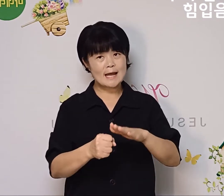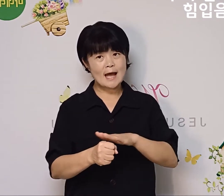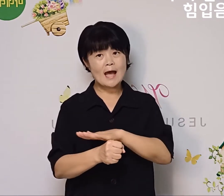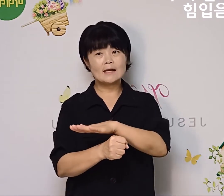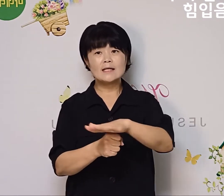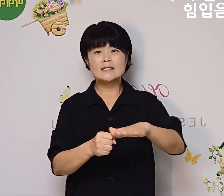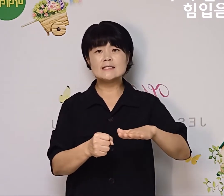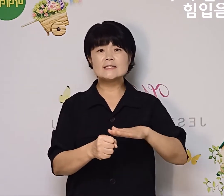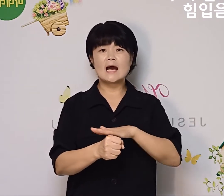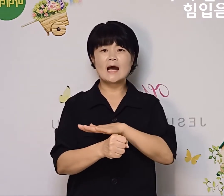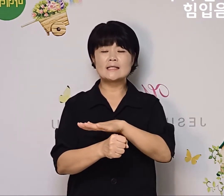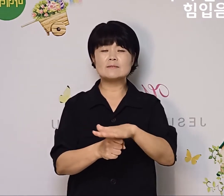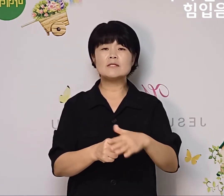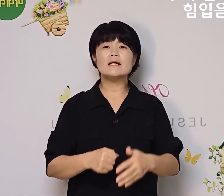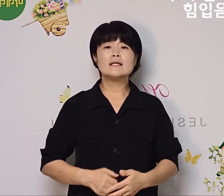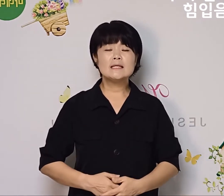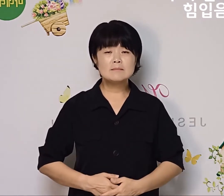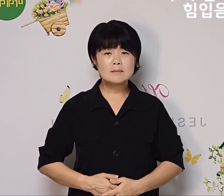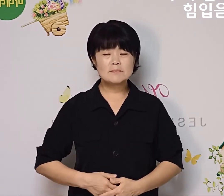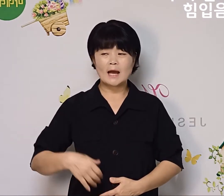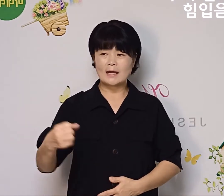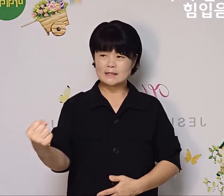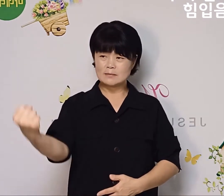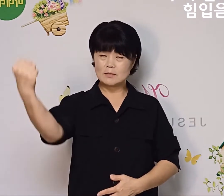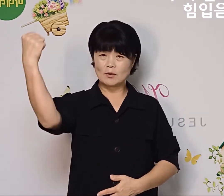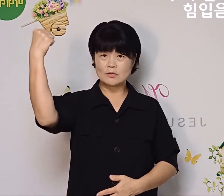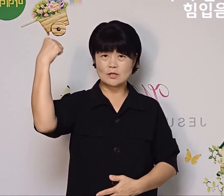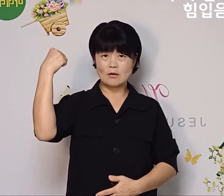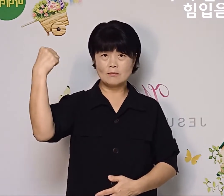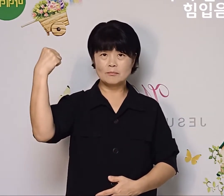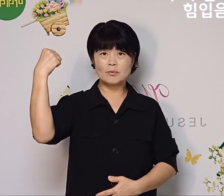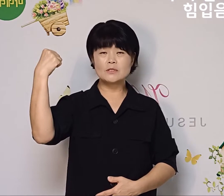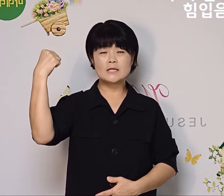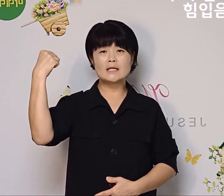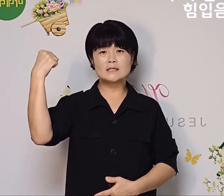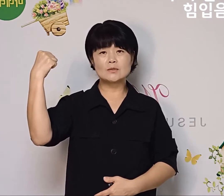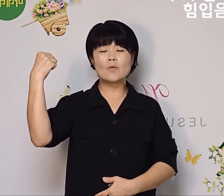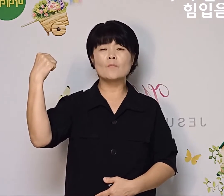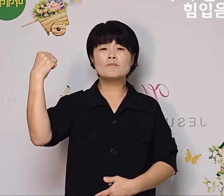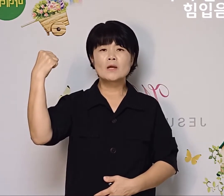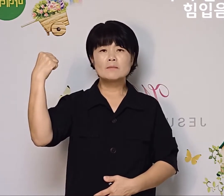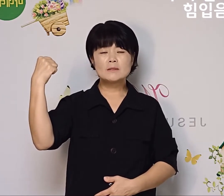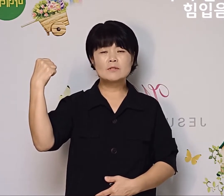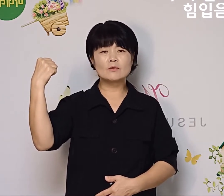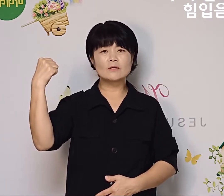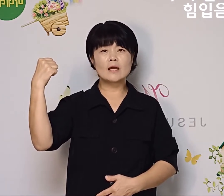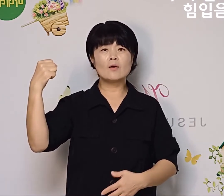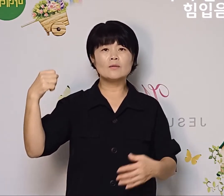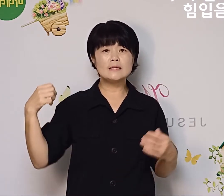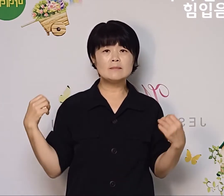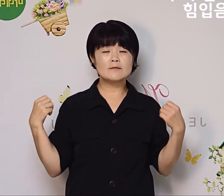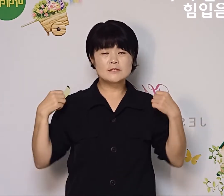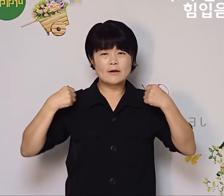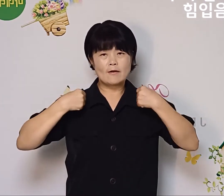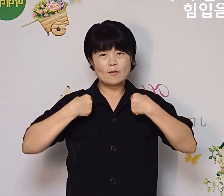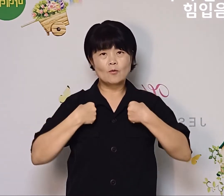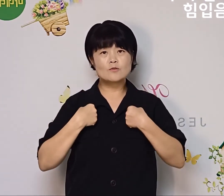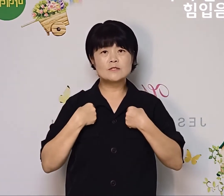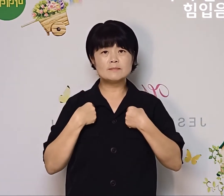사랑 인자하심을 힘있다 힘을 먼저 표시하시고 힘을 어떻게 해요? 입었어요. 옷을